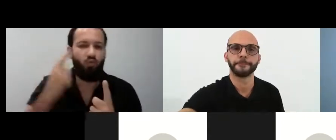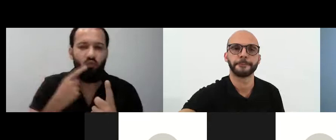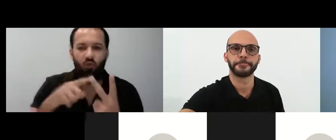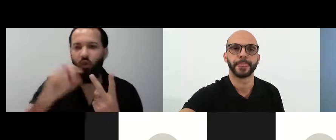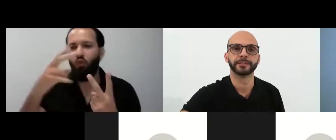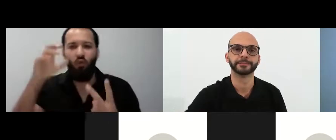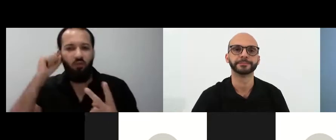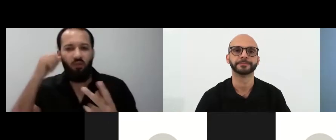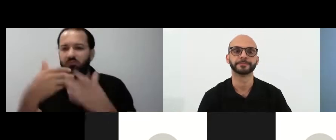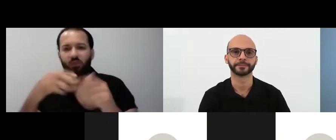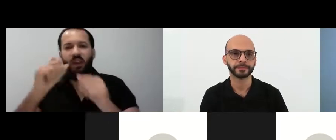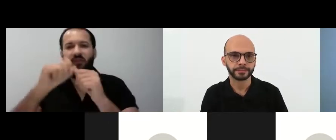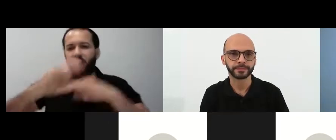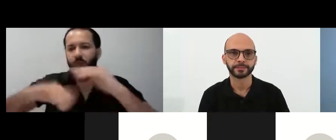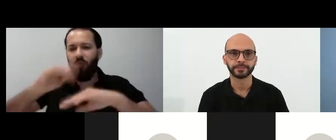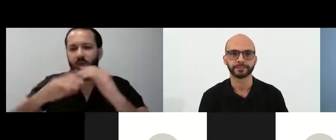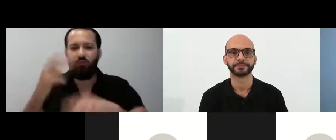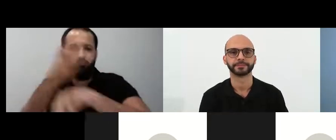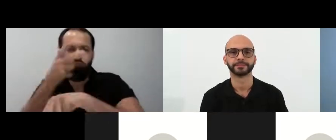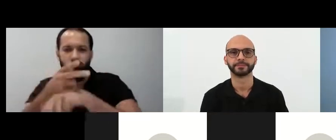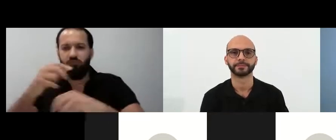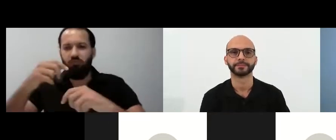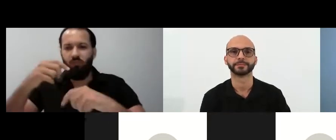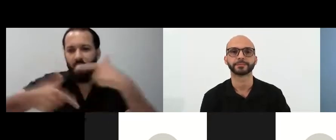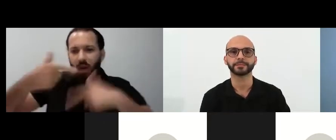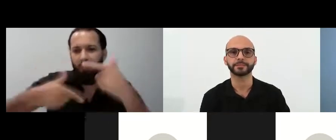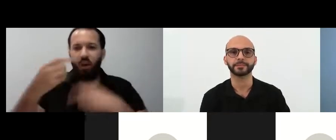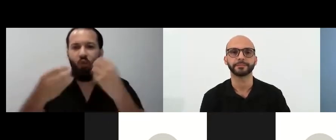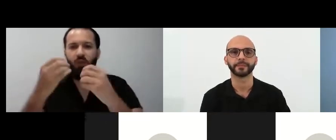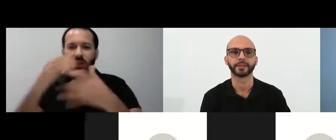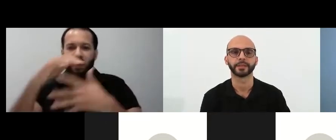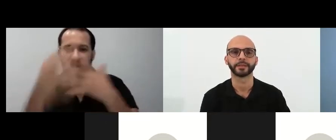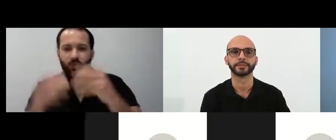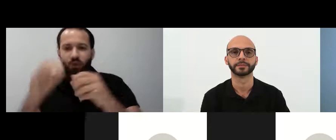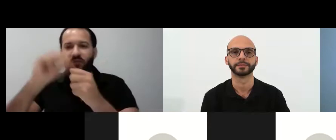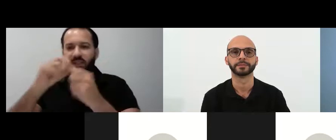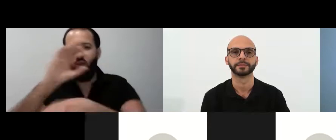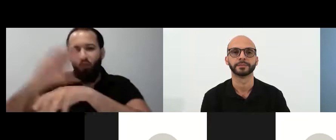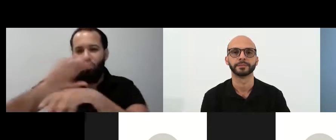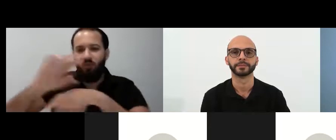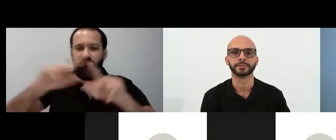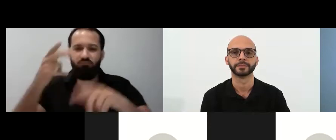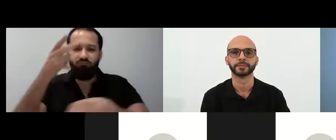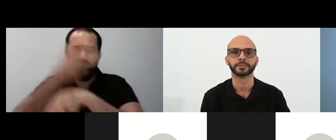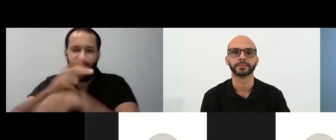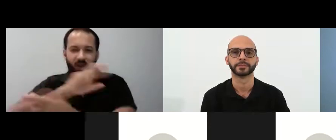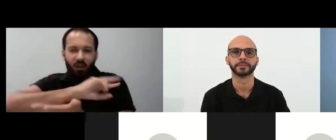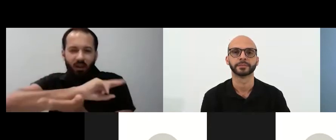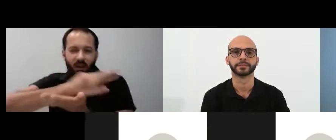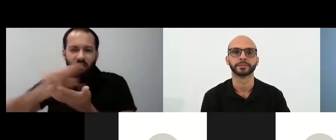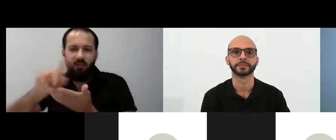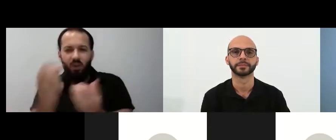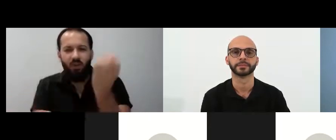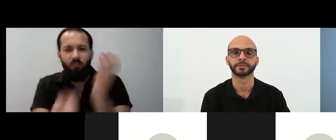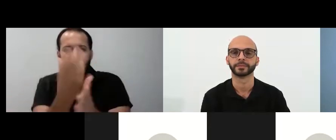Algumas pessoas, surdos ou ouvintes, ou profissionais, que trabalham, eles precisam muitas